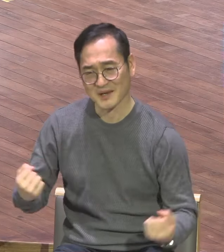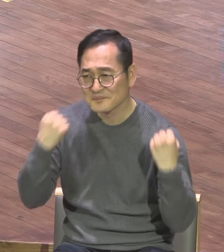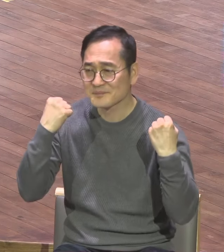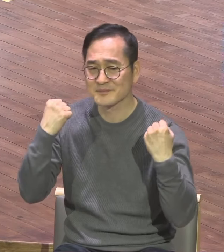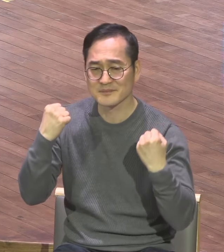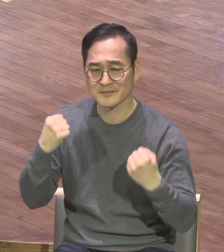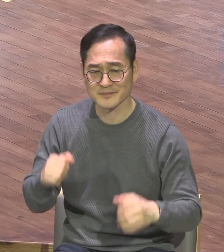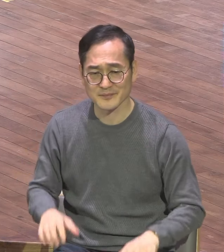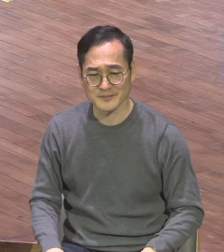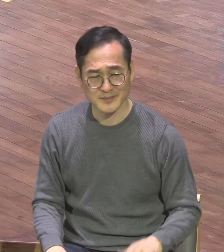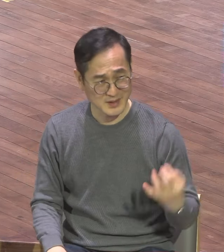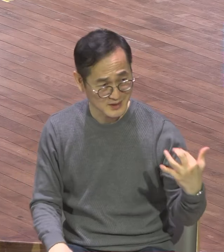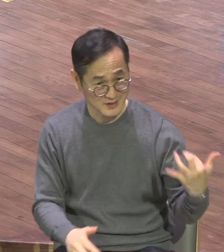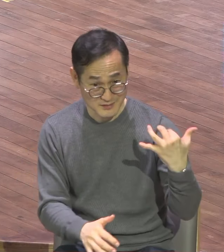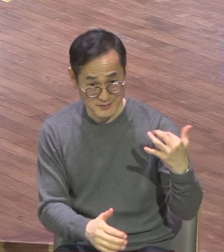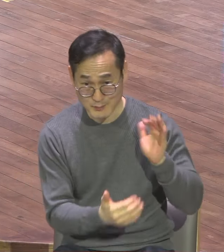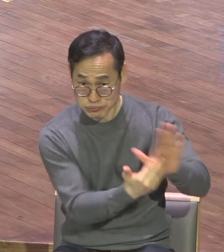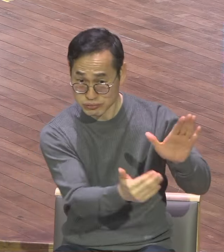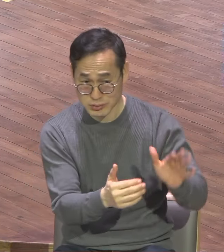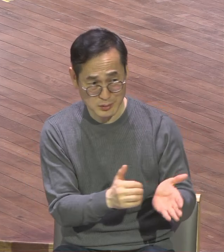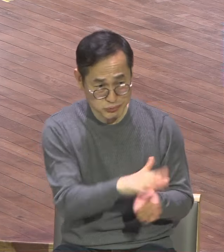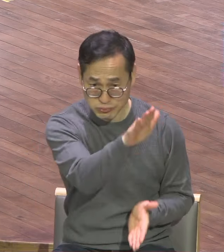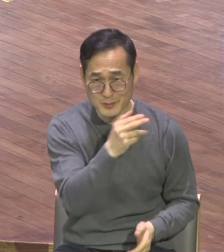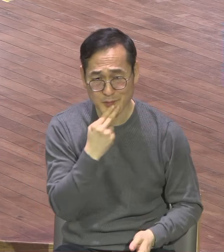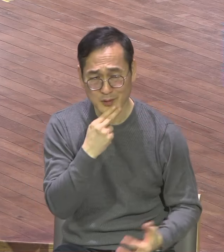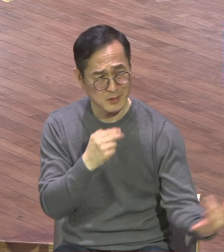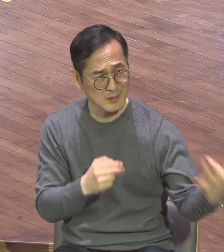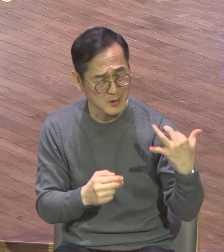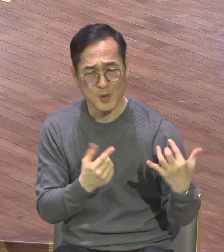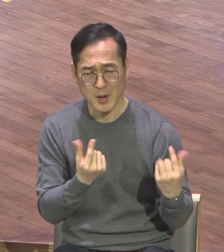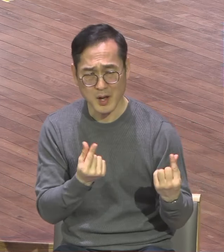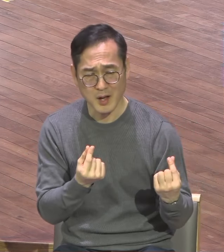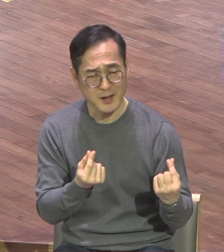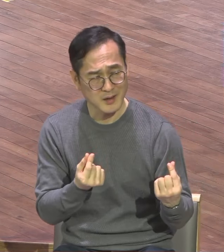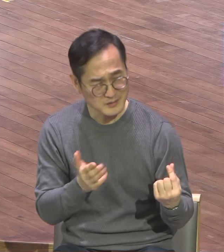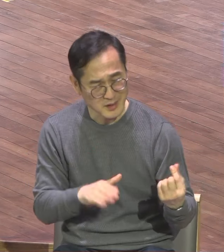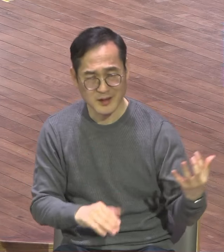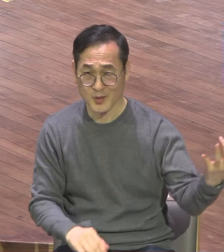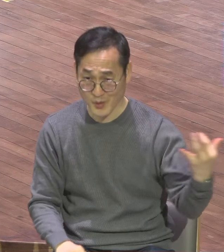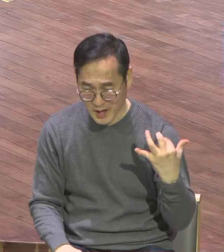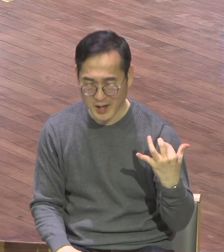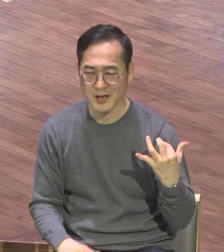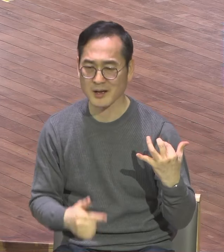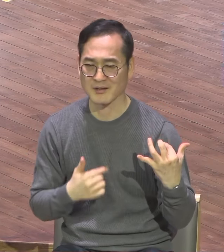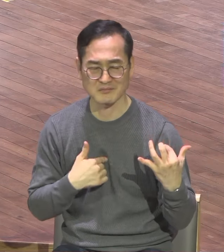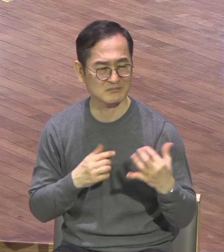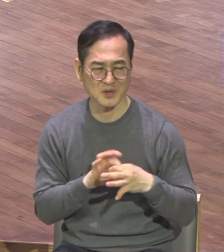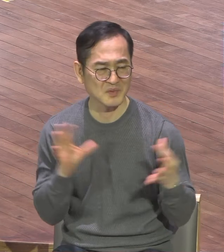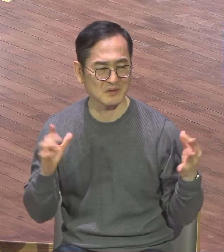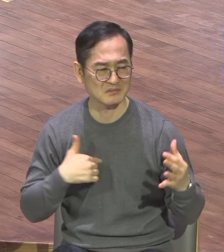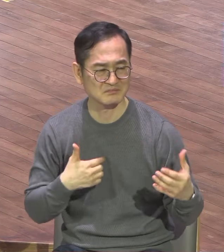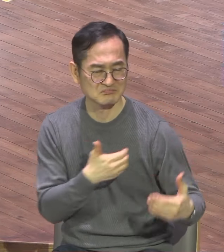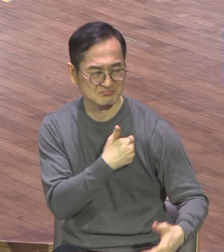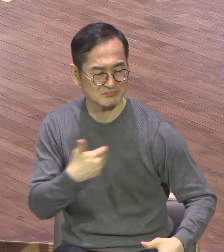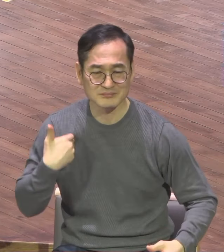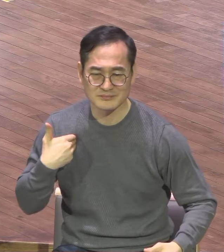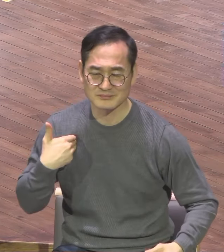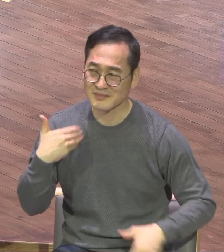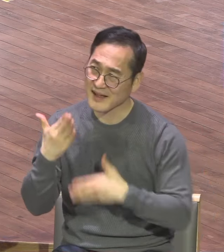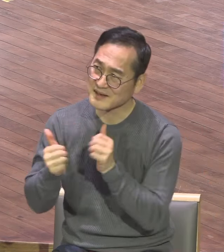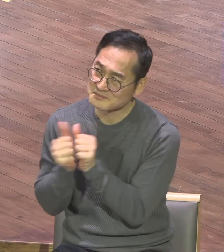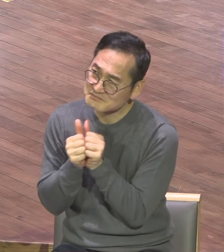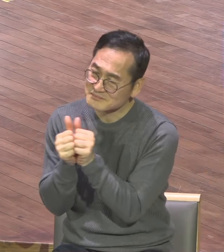차원이 다르죠. 한마디로 이걸 뭐라 그래요? 초월적 감사라 그래요. 초월적 감사. 초월적 감사를 할 수 있어야